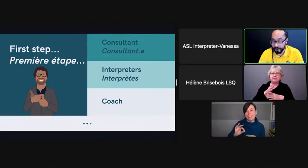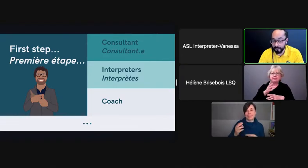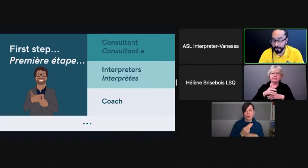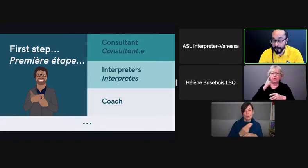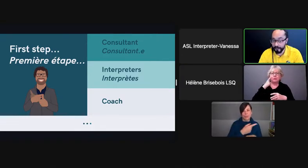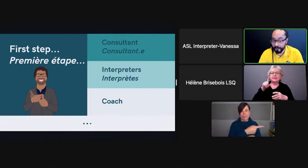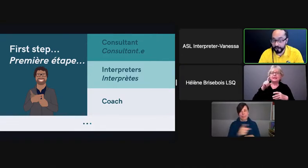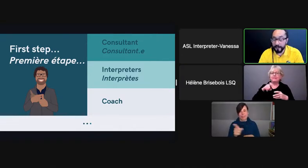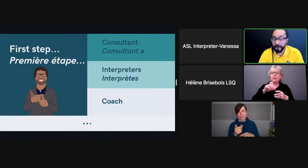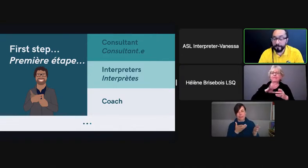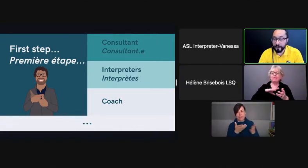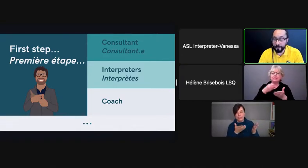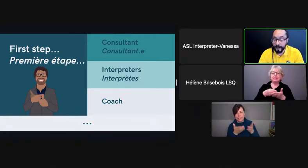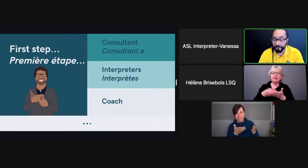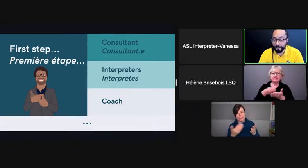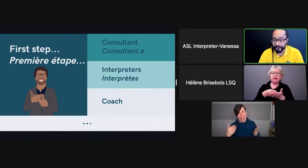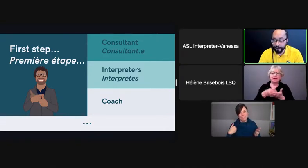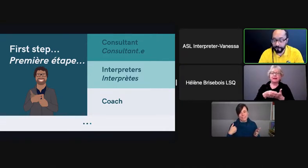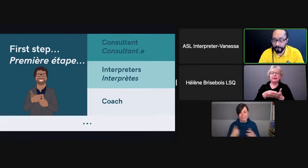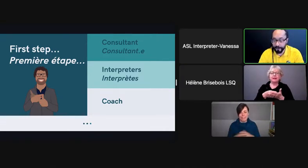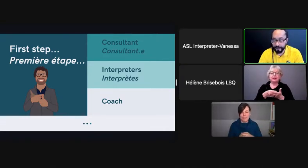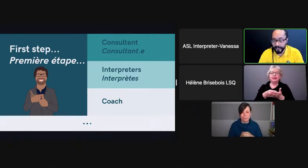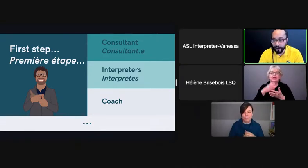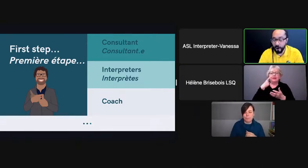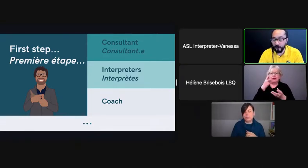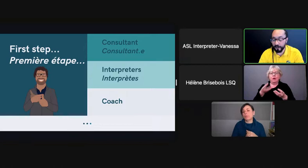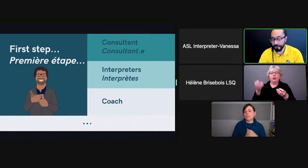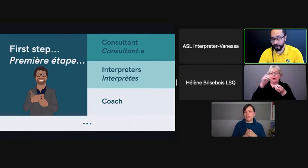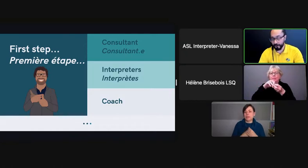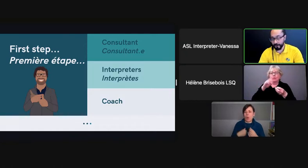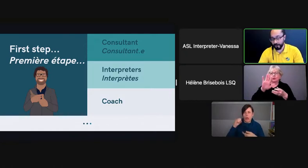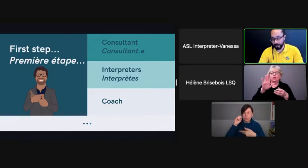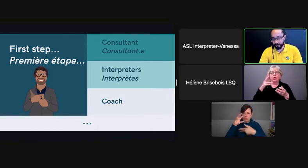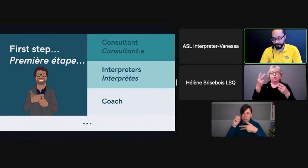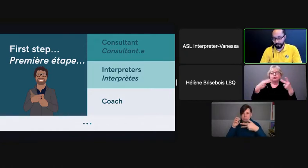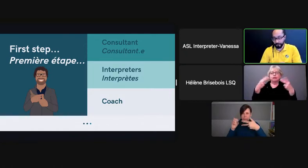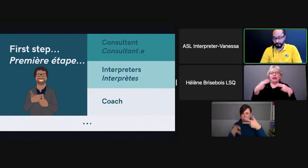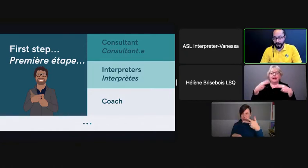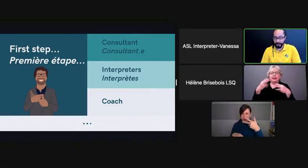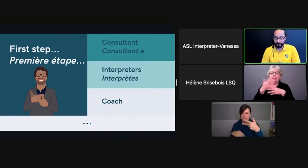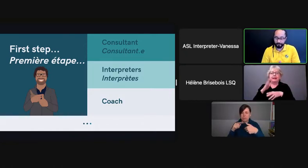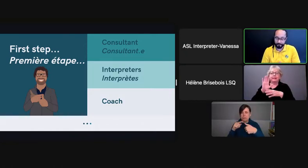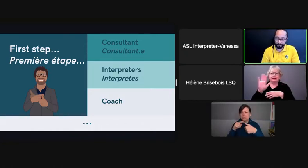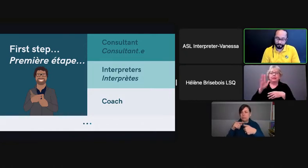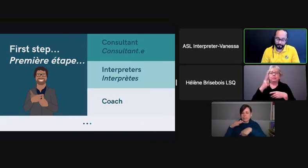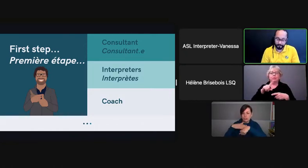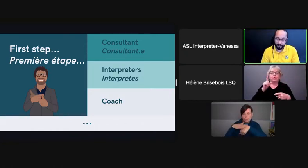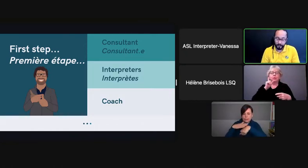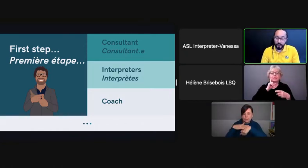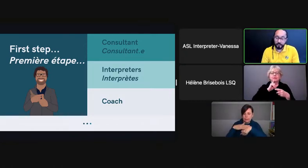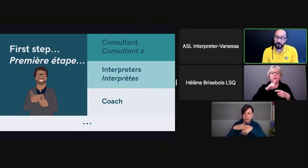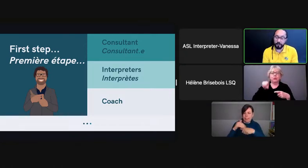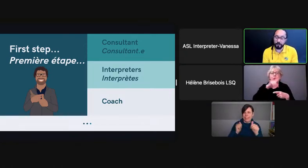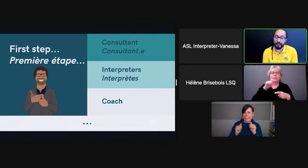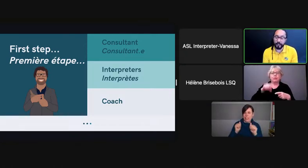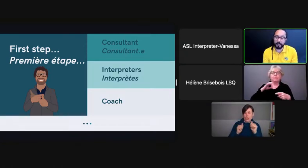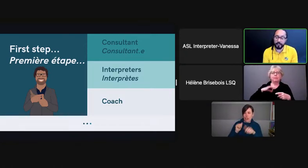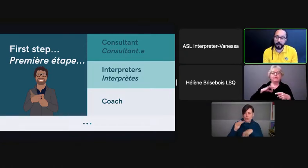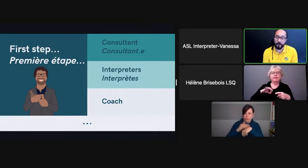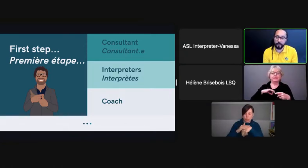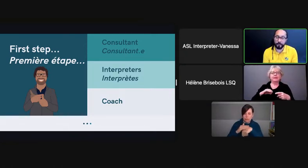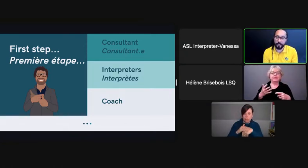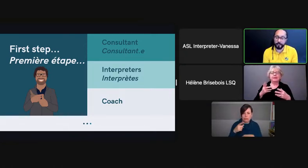nécessaire qu'on doit ajouter au budget pour que la communauté sourde en bénéficie et tous les